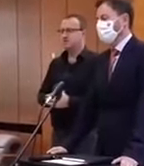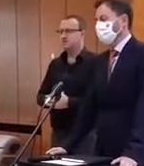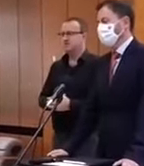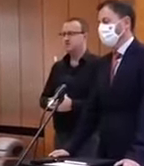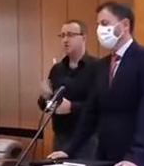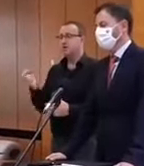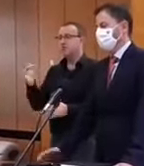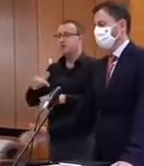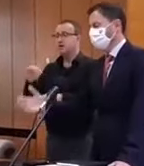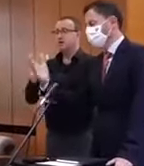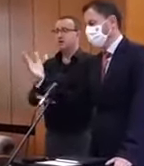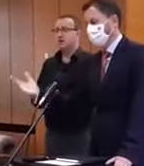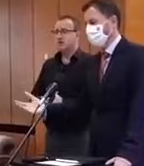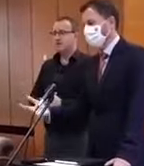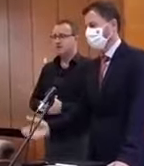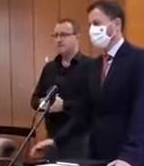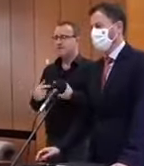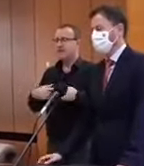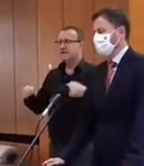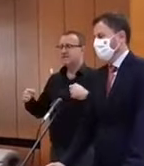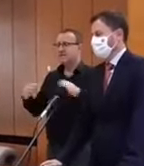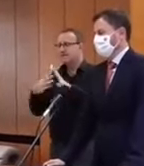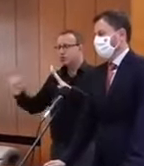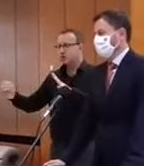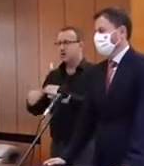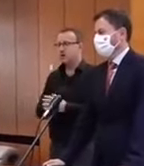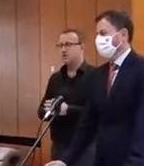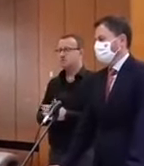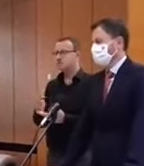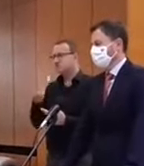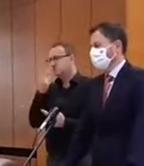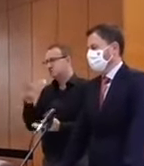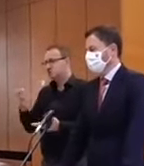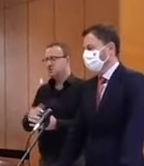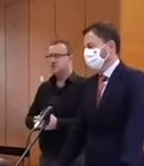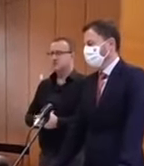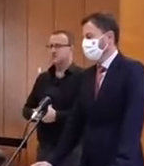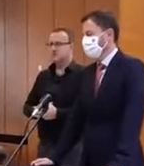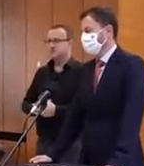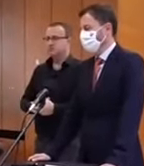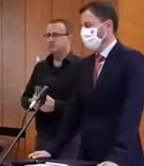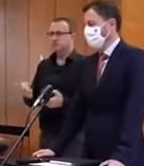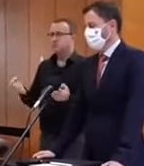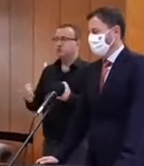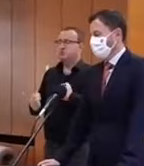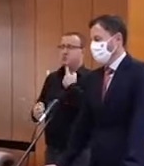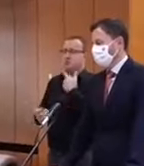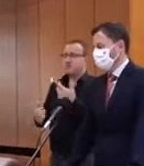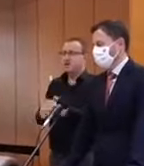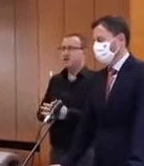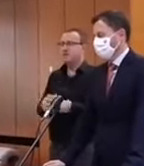A čo sa týka reprezentatívnej vzorky, pozrite, no, tak to je, čo vám